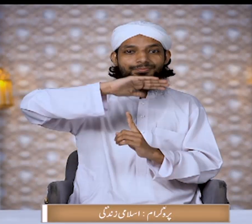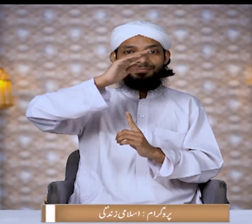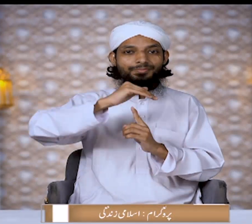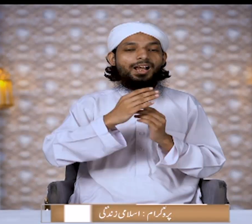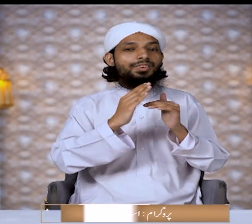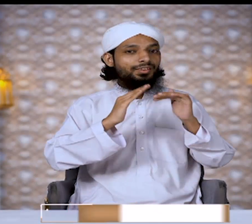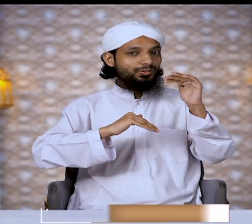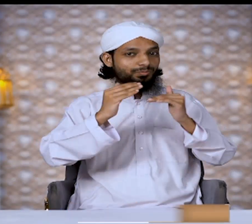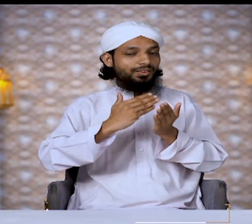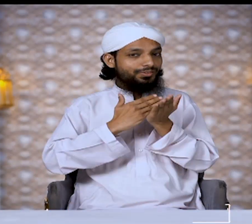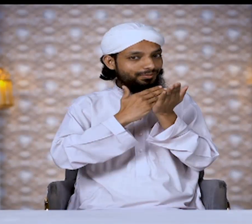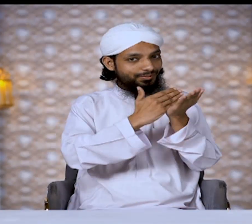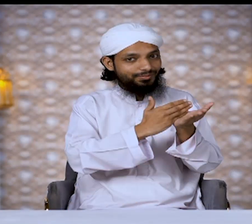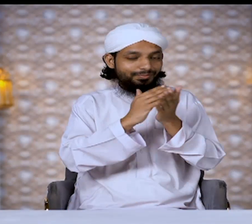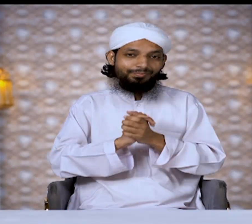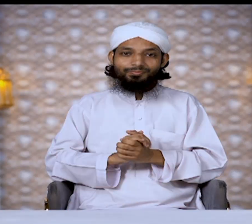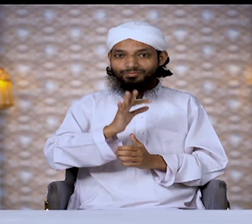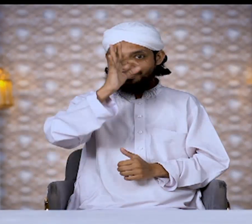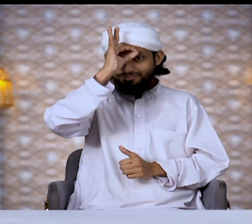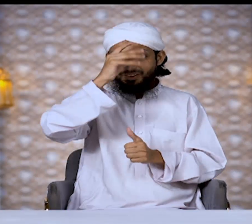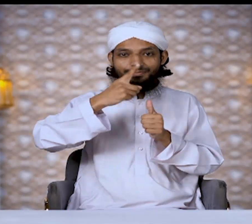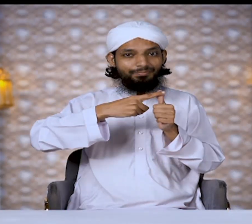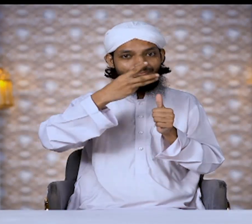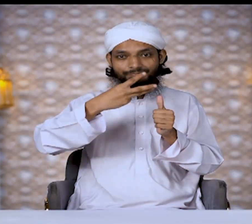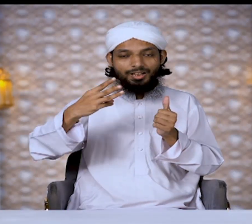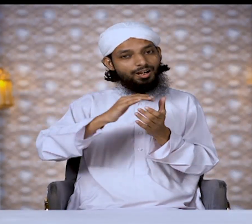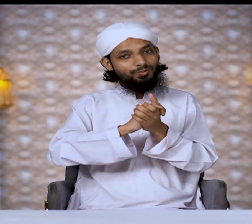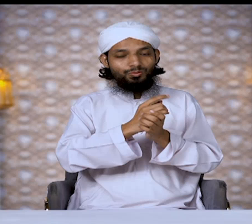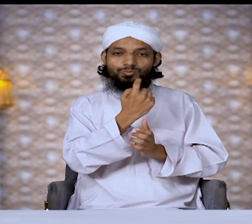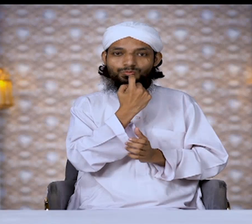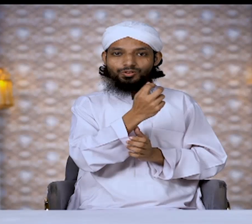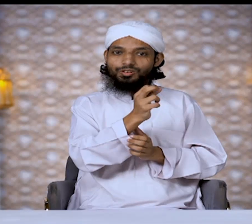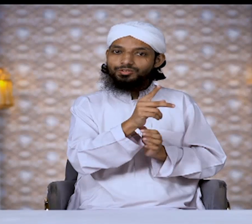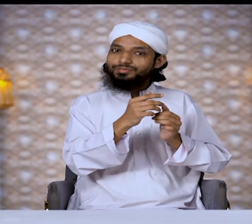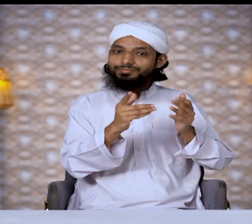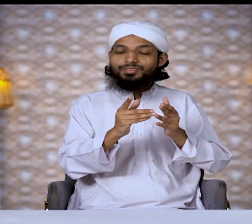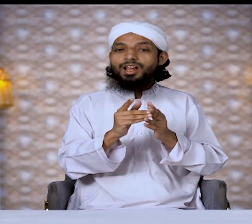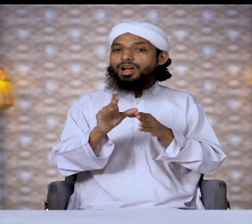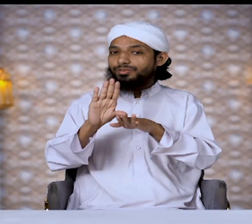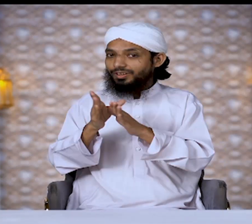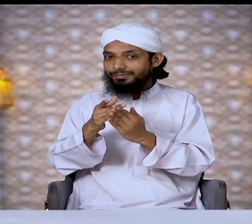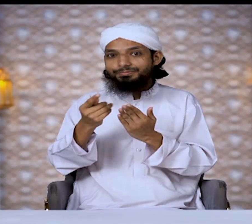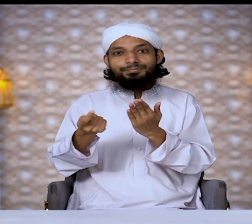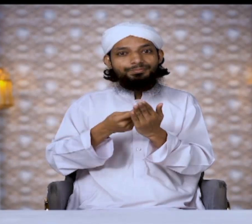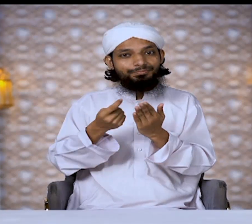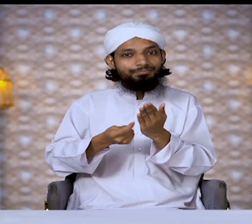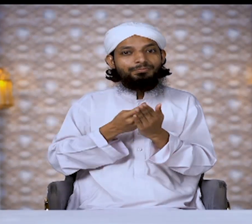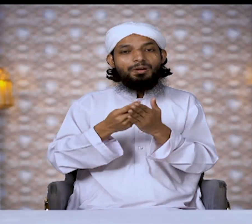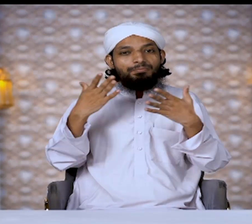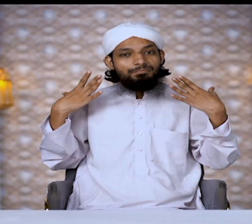سے ترجمہ کرنے کی گزارش کی، اور آپ رحمت اللہ علیہ نے وعدہ بھی فرما لیا، لیکن دینی مسائل میں بہت زیادہ مشغول